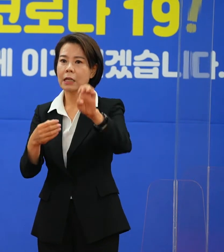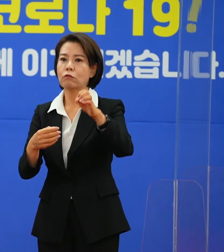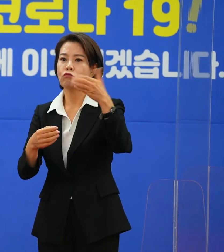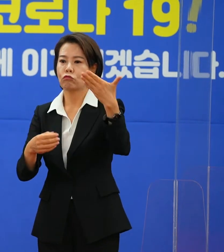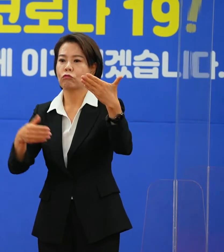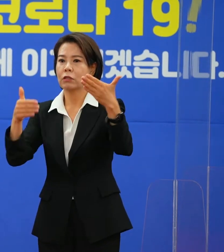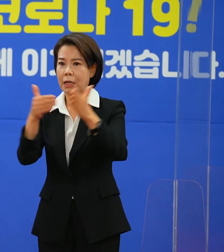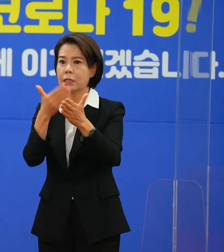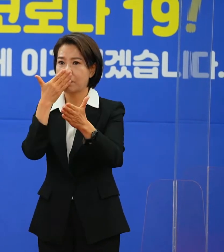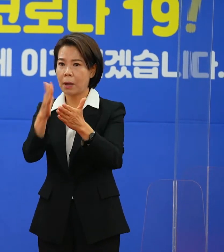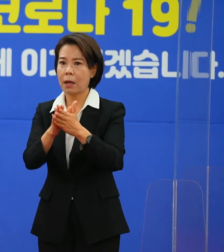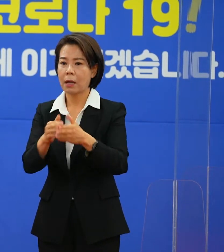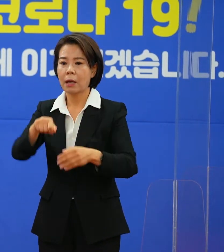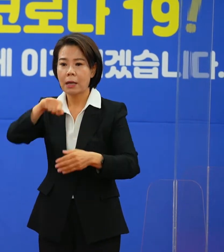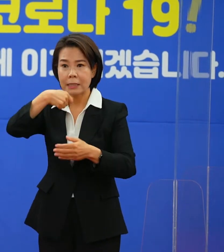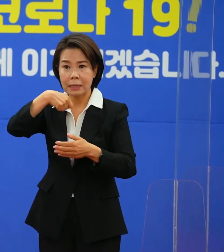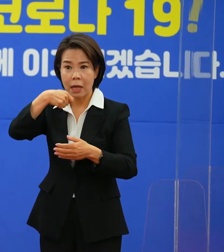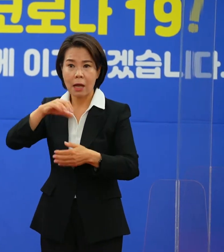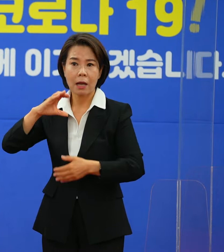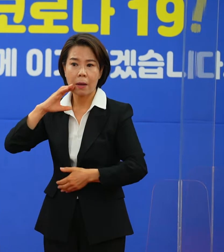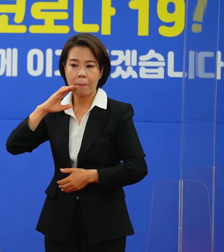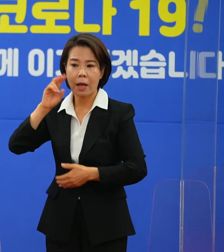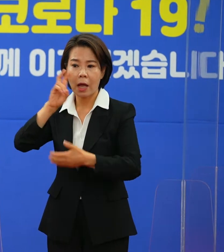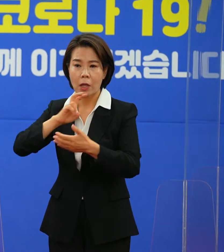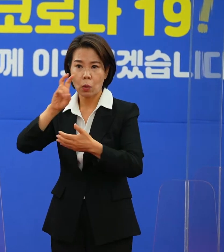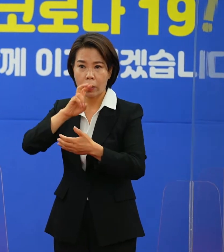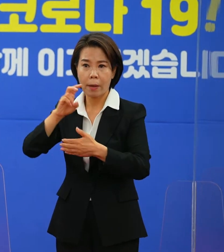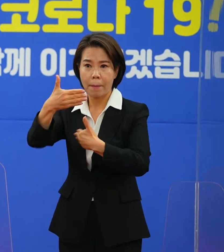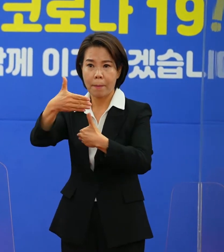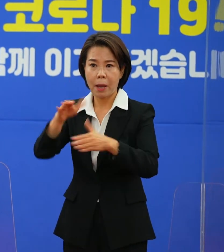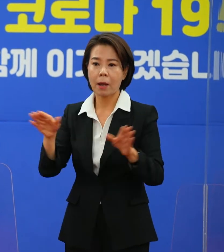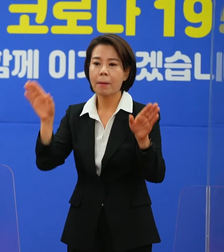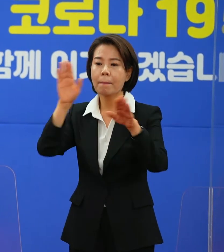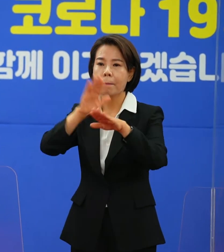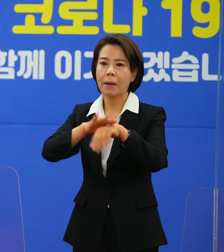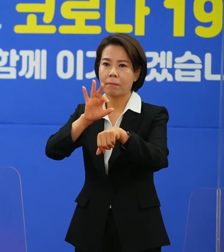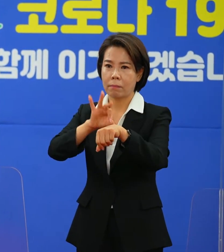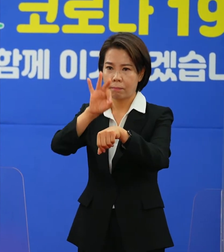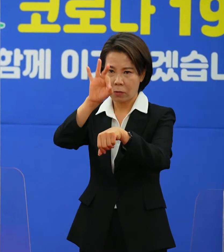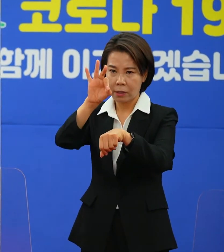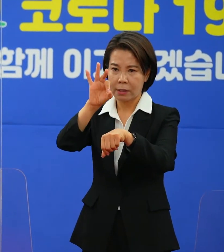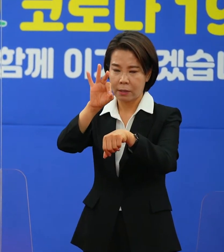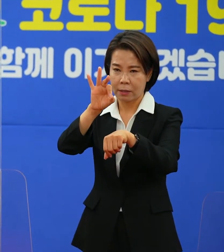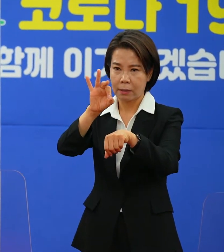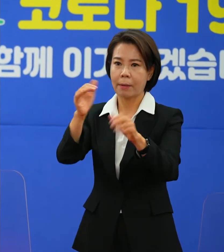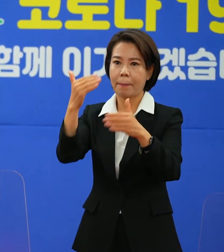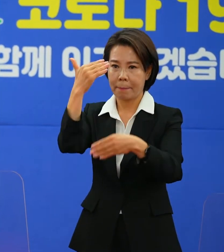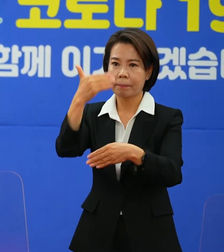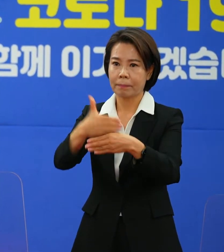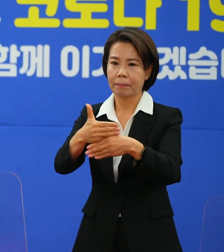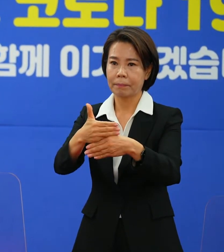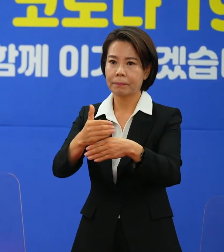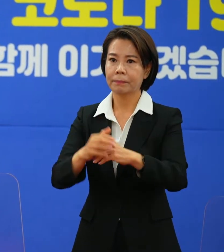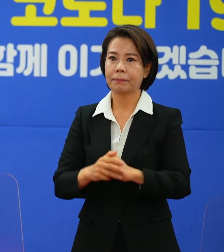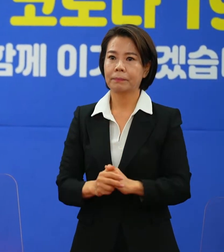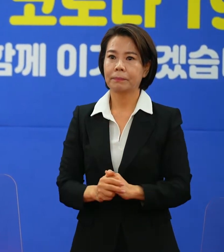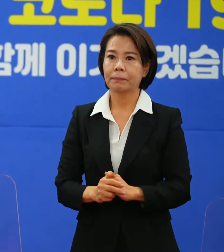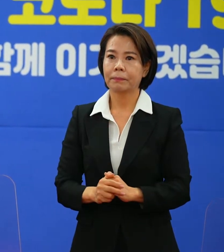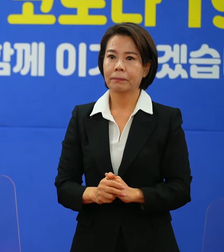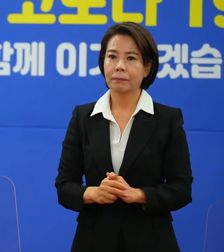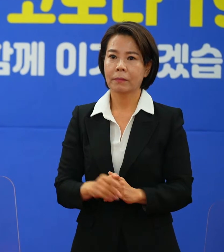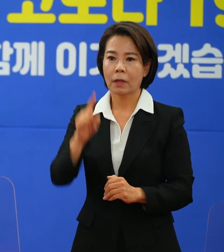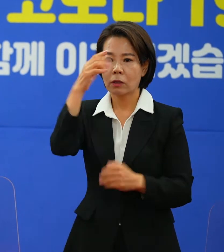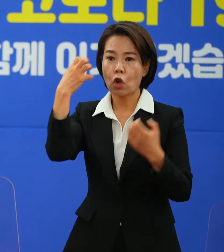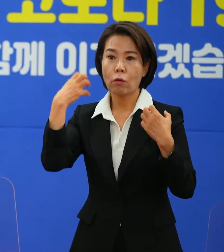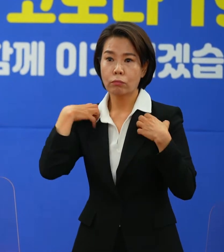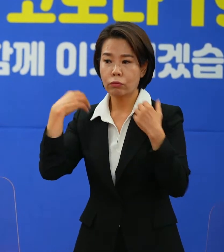가능하며 식당, 카페, 노래연습장 등은 밤 10시까지만 영업을 할 수 있습니다. 정부의